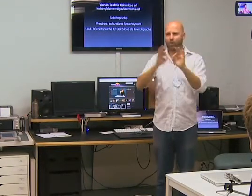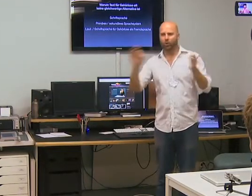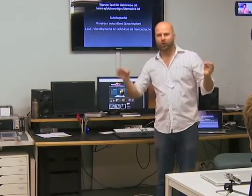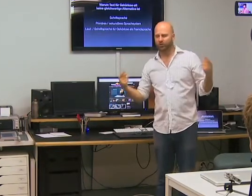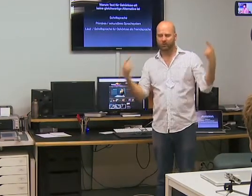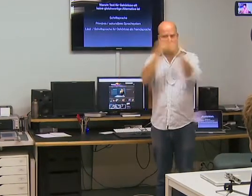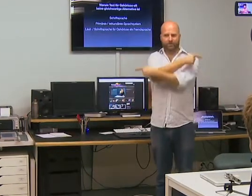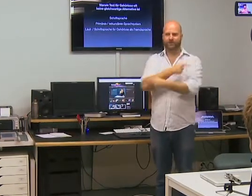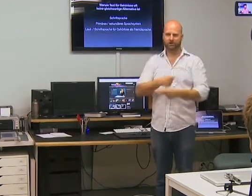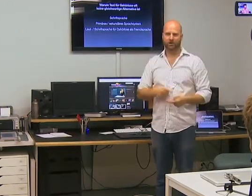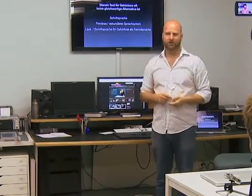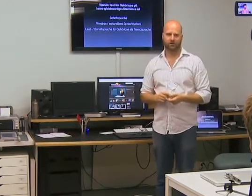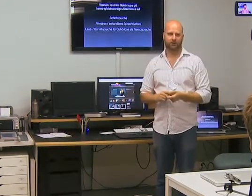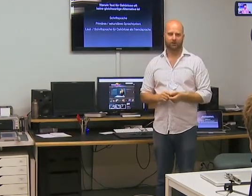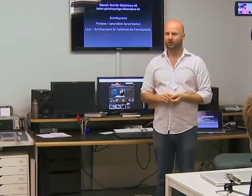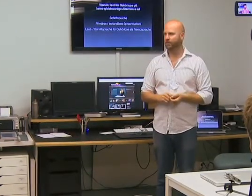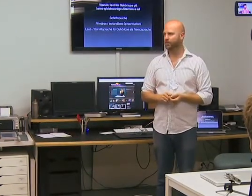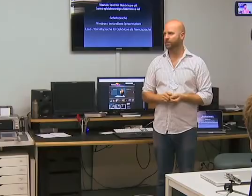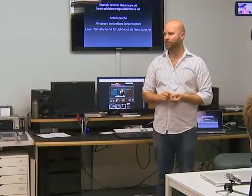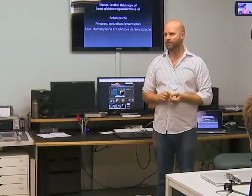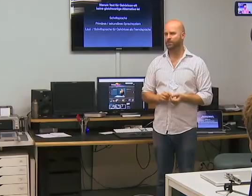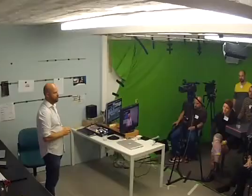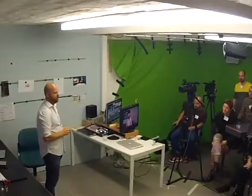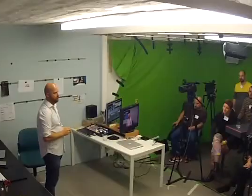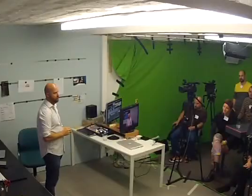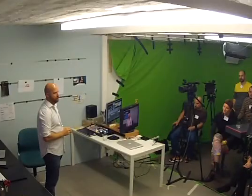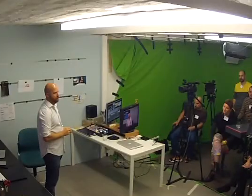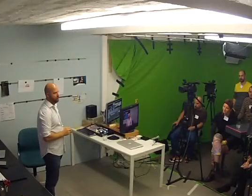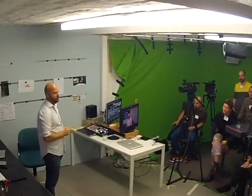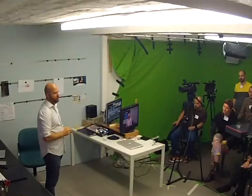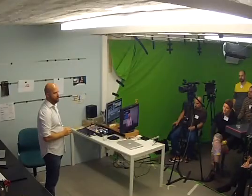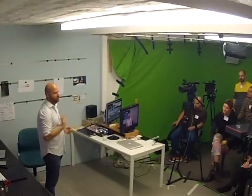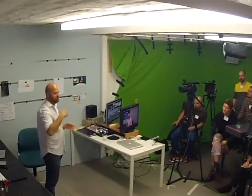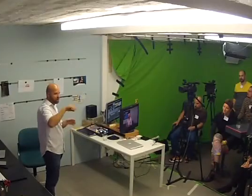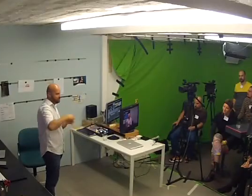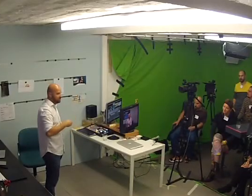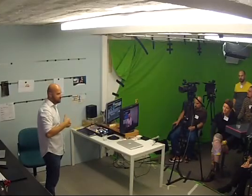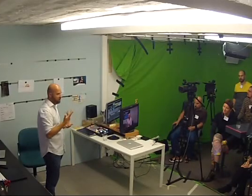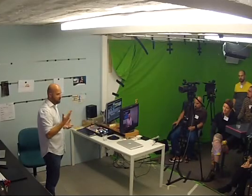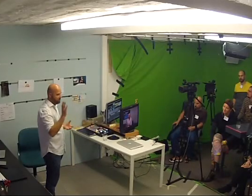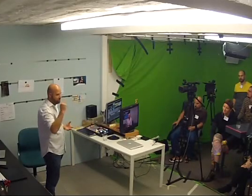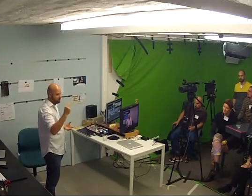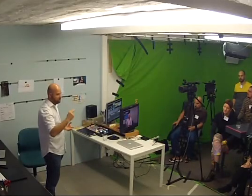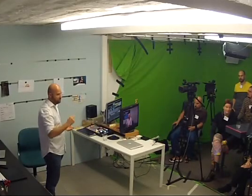aber so die ganzen langen Sätze, da kommen wir oft, da stehen wir oft an. Möchtest du noch etwas dazu